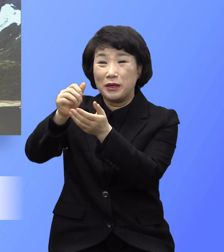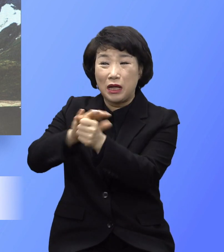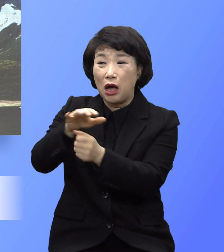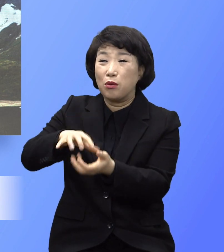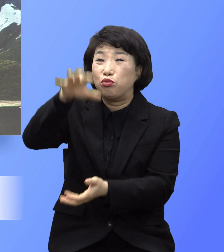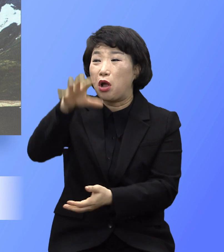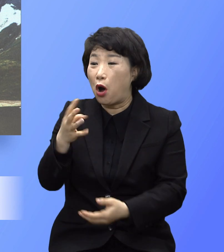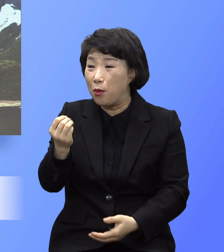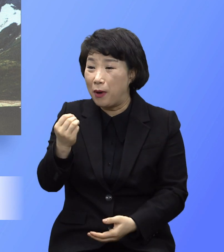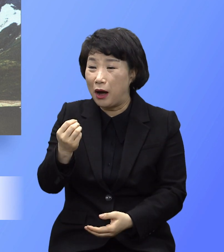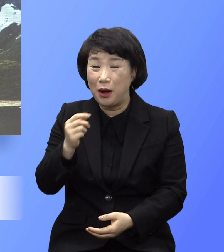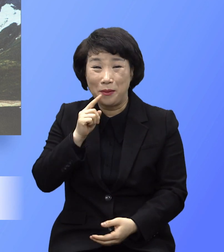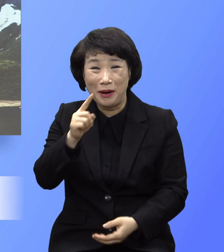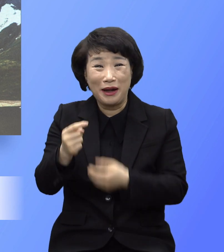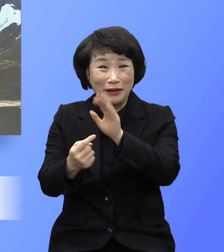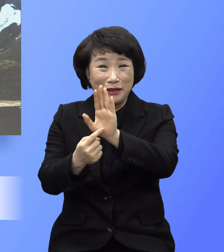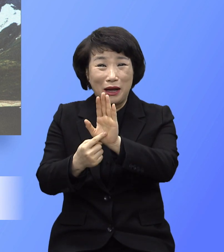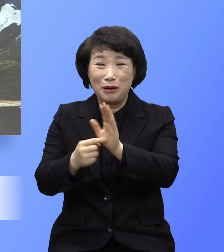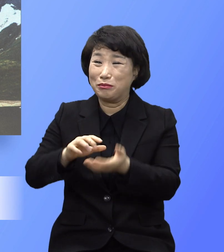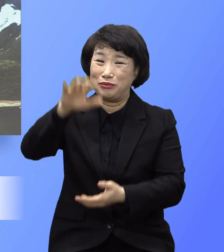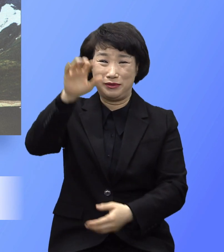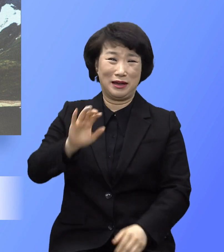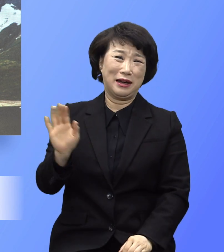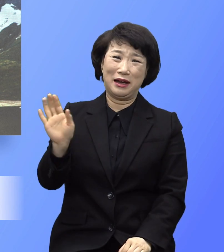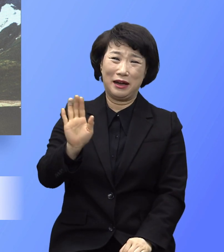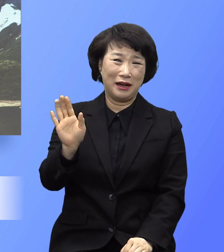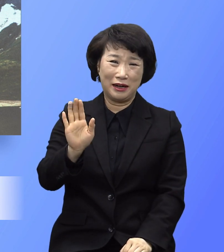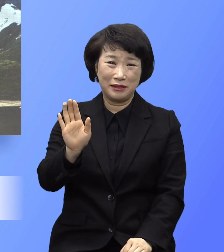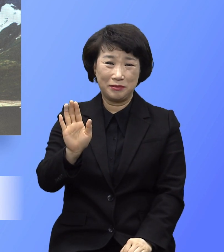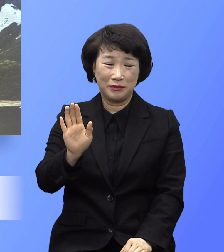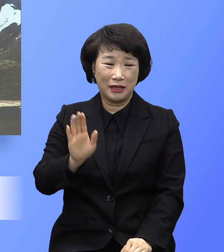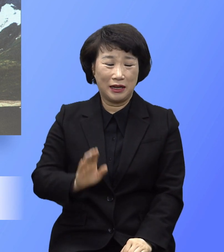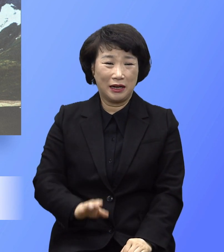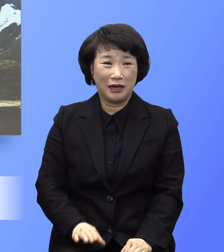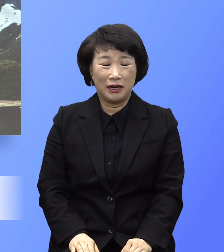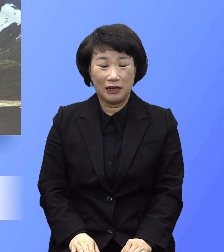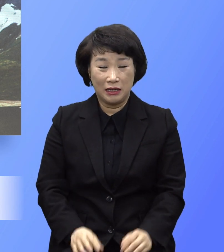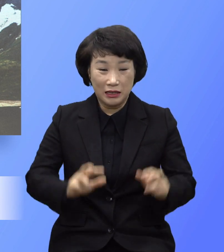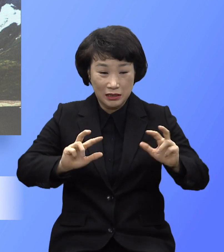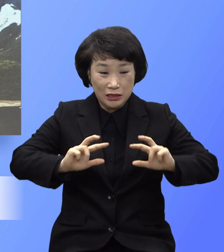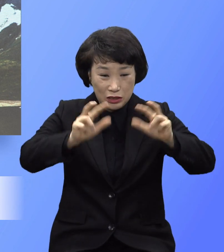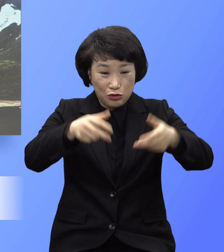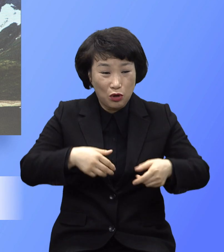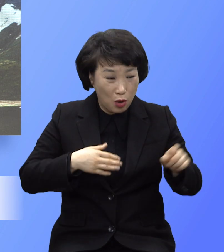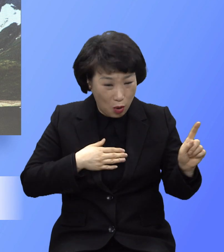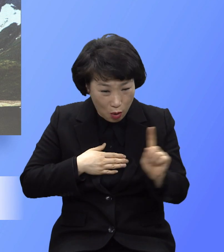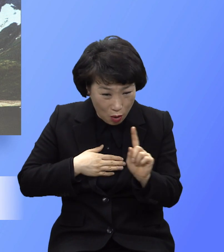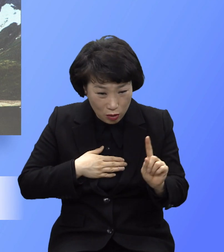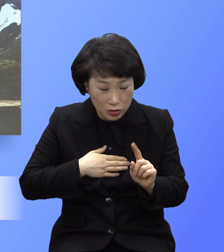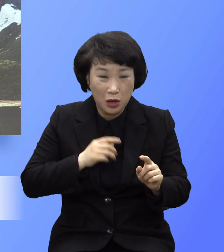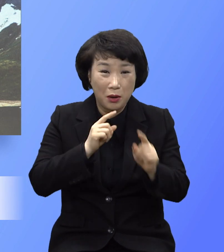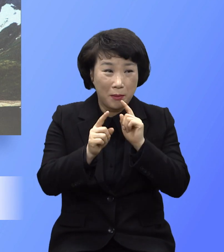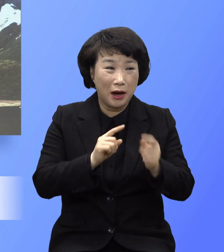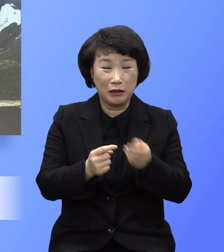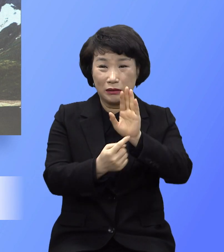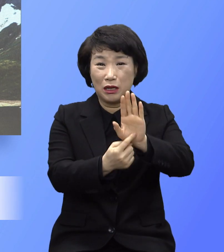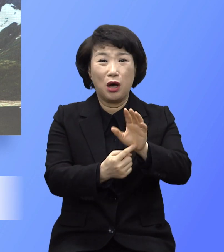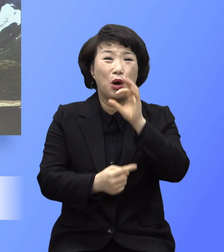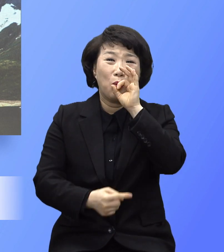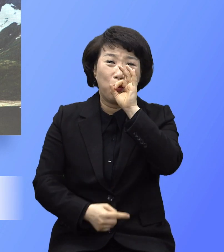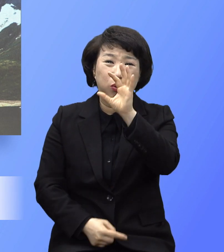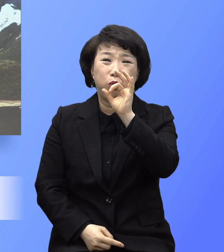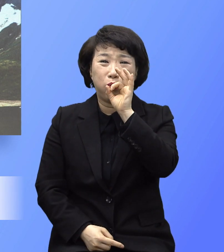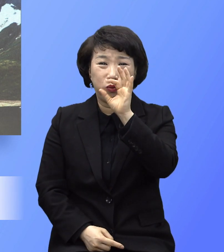있는 그런 분량이 아니라 이 지구상의 어떤 언어로도 표현할